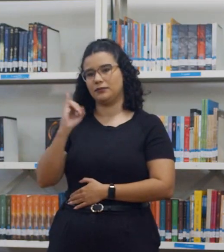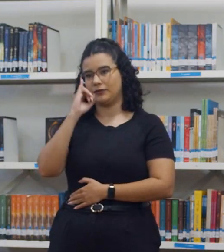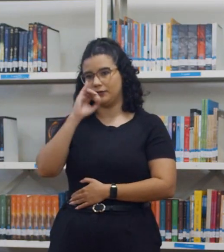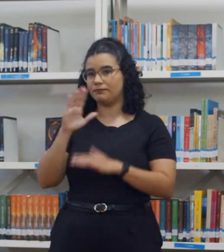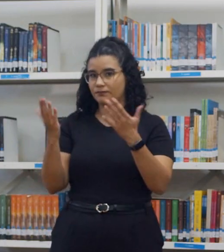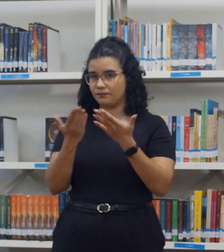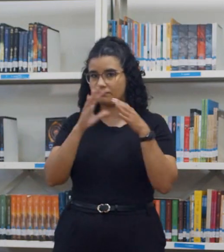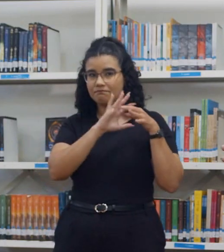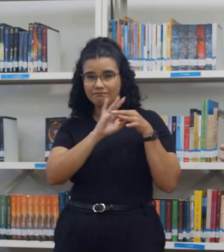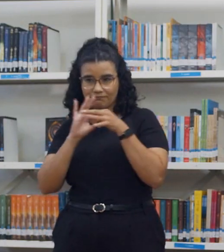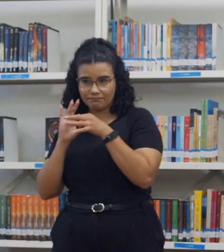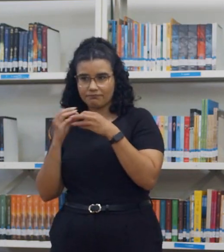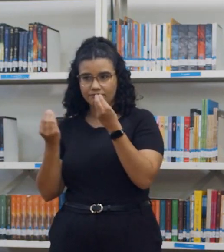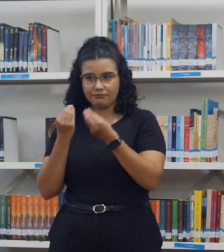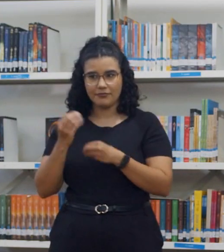roteirizar isso,